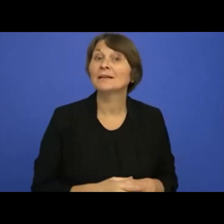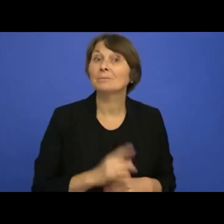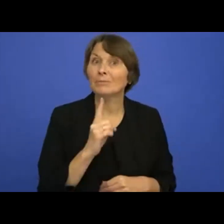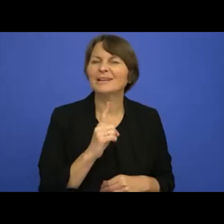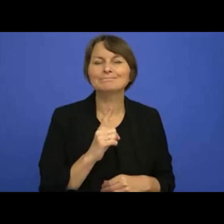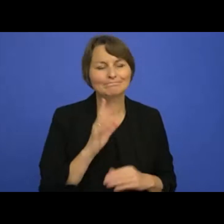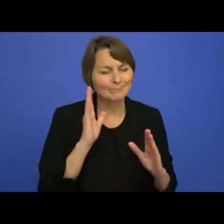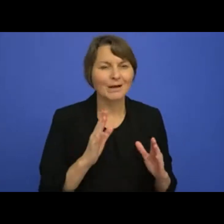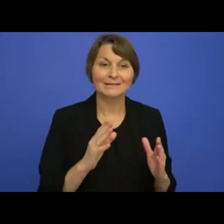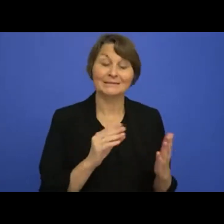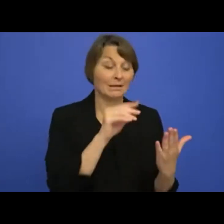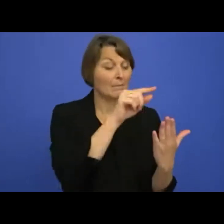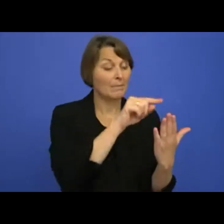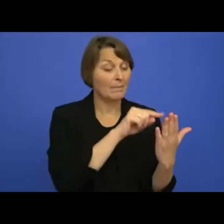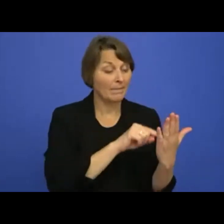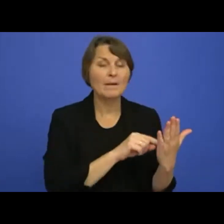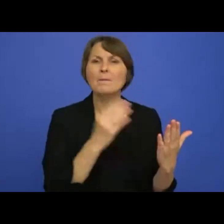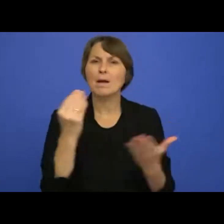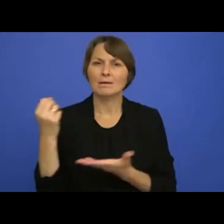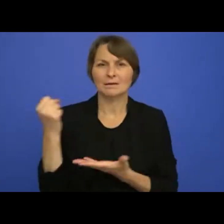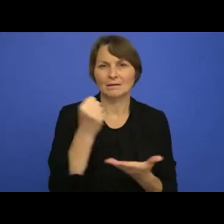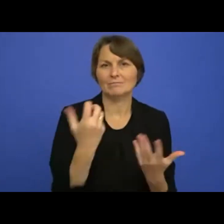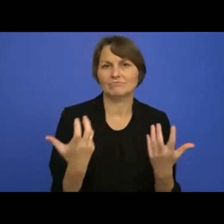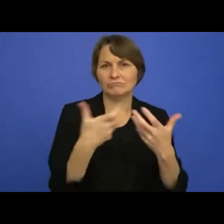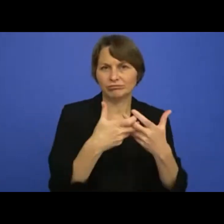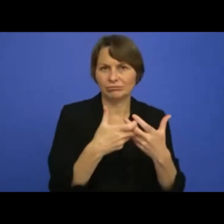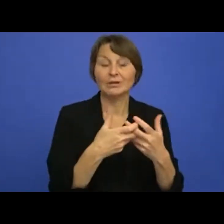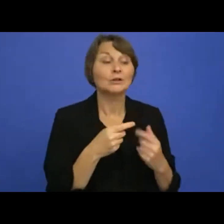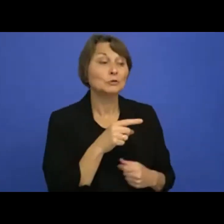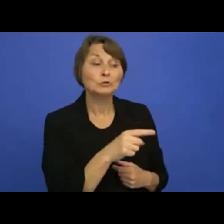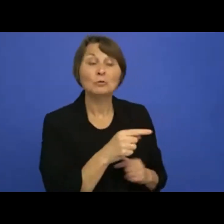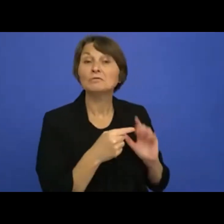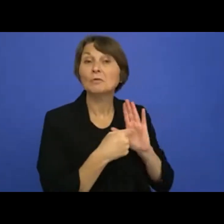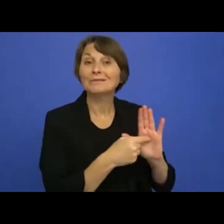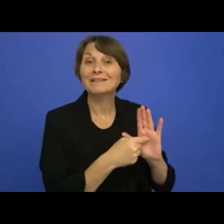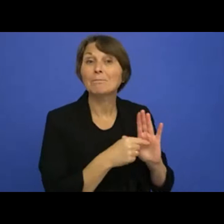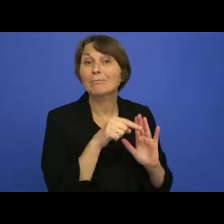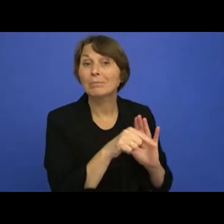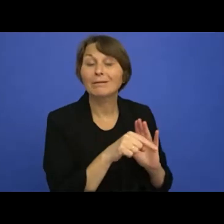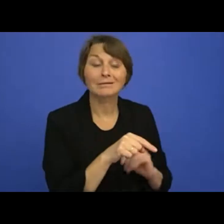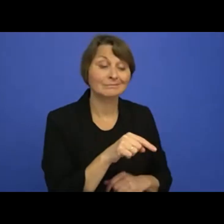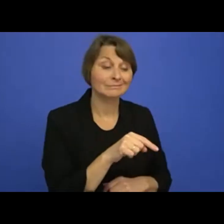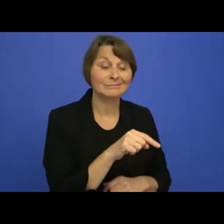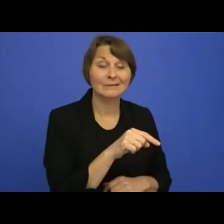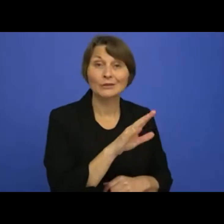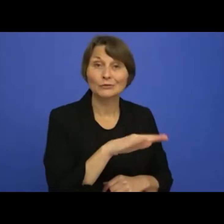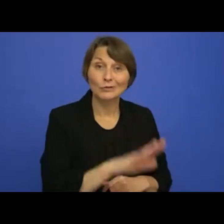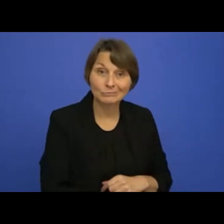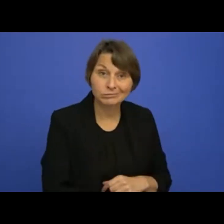de l'enfant. Il s'agit également de faciliter